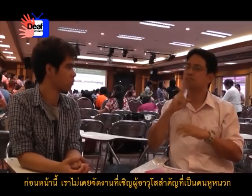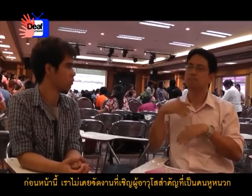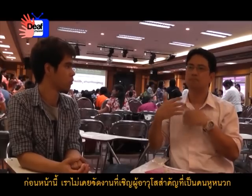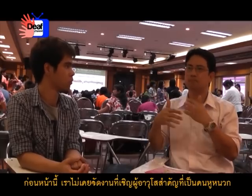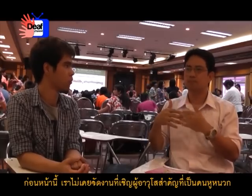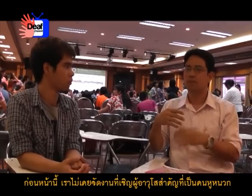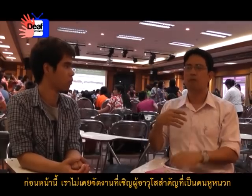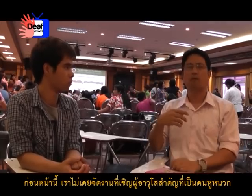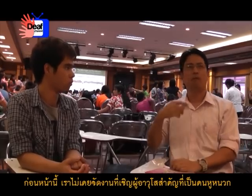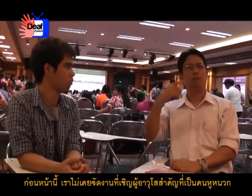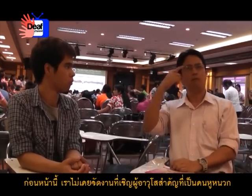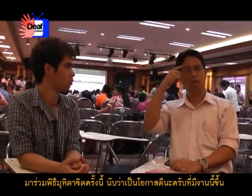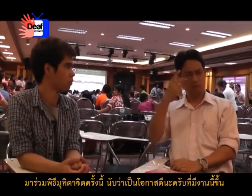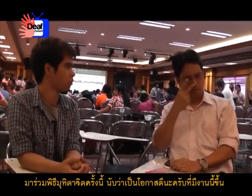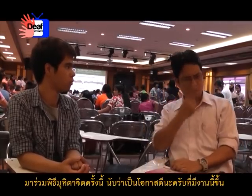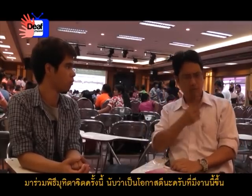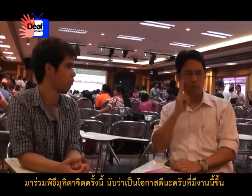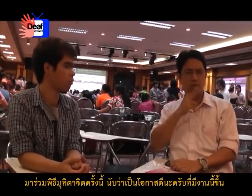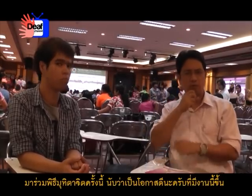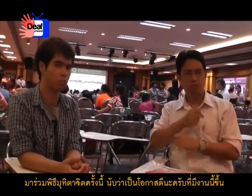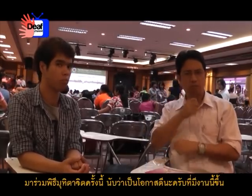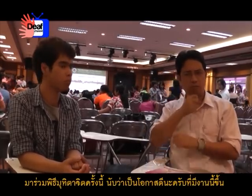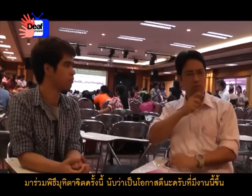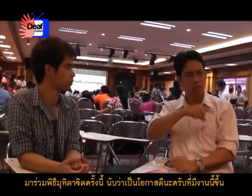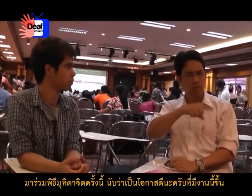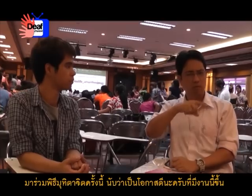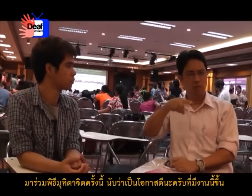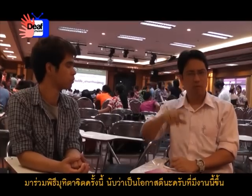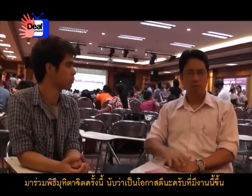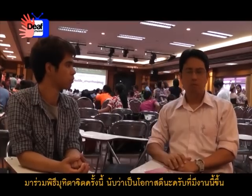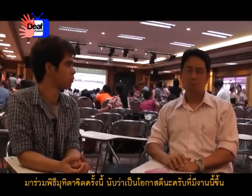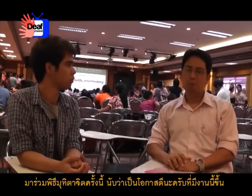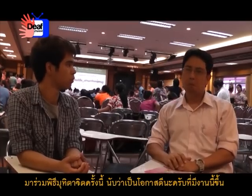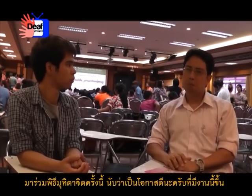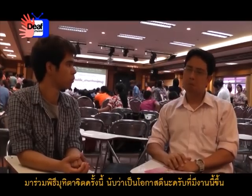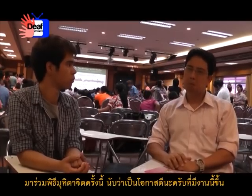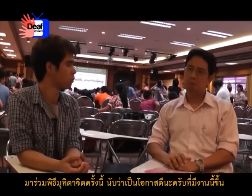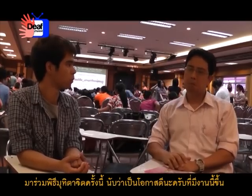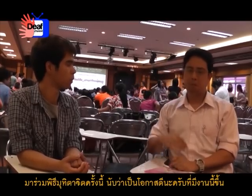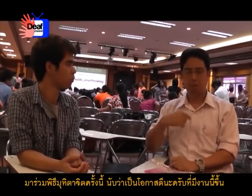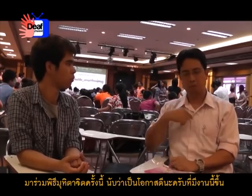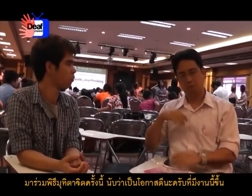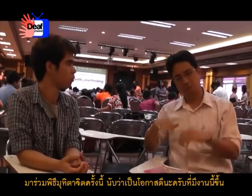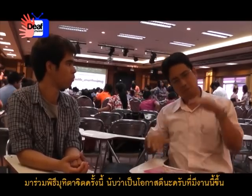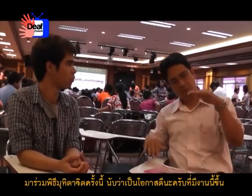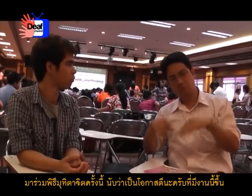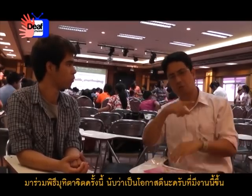เราไม่เคยจัดนะครับพิธีแบบนี้ขึ้นมาก็นับว่าเป็นโอกาสดีครับที่มีการจัดงานแบบนี้ขึ้นเป็นพิธีร่วมนะครับมุทิตา